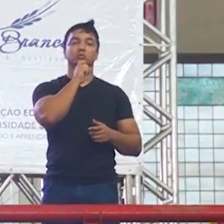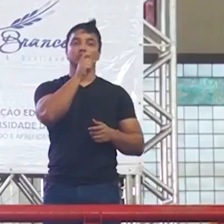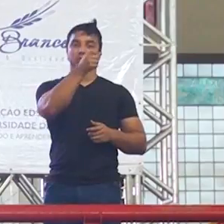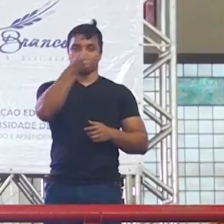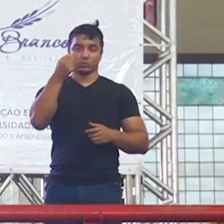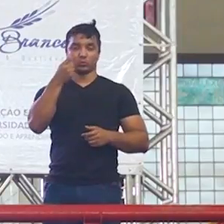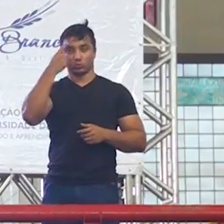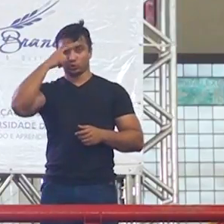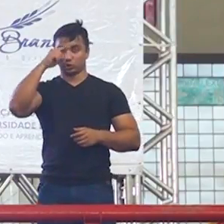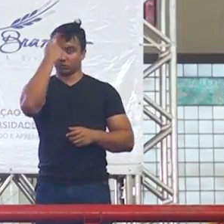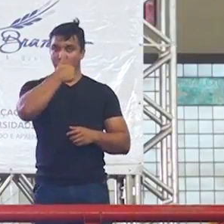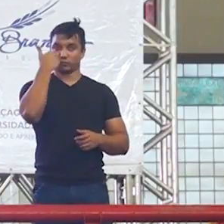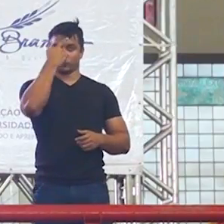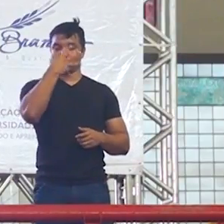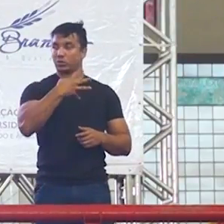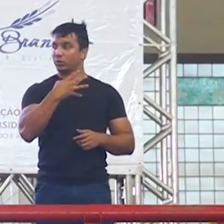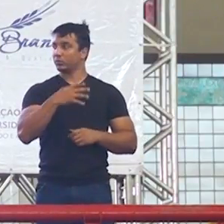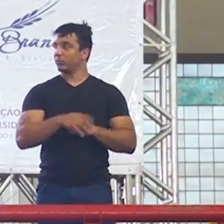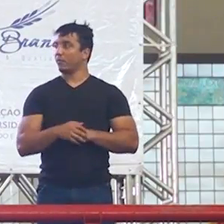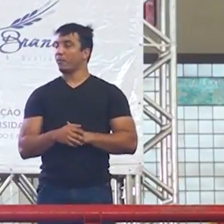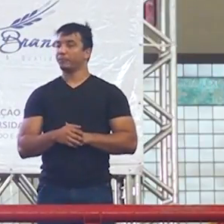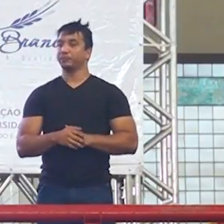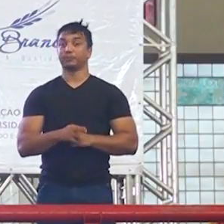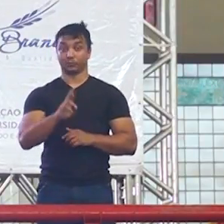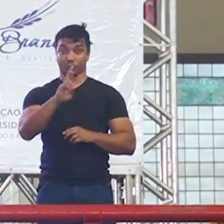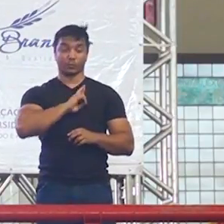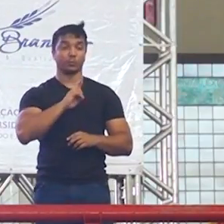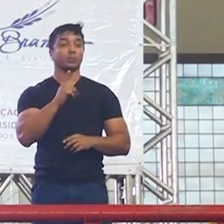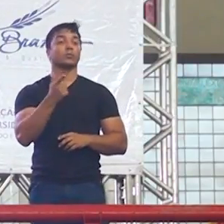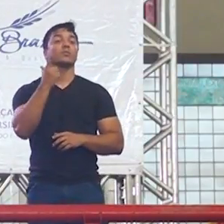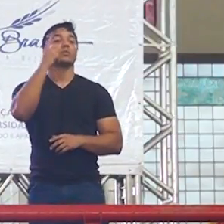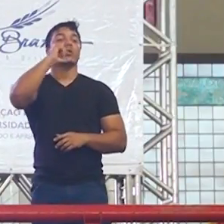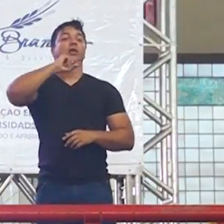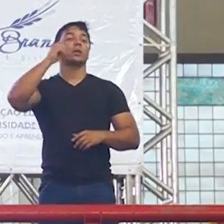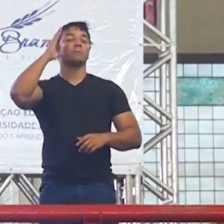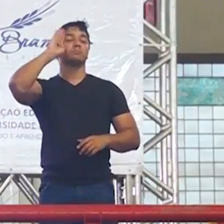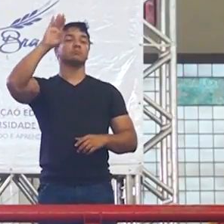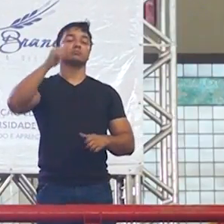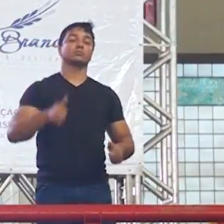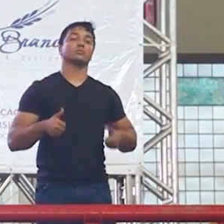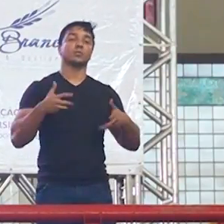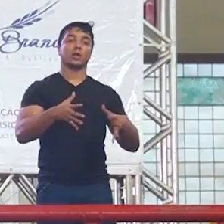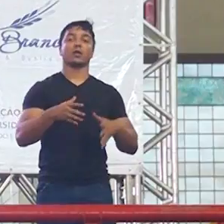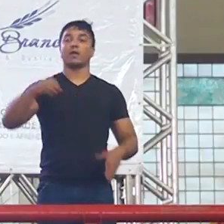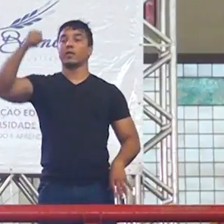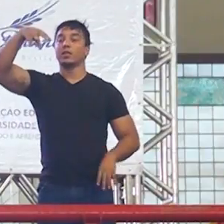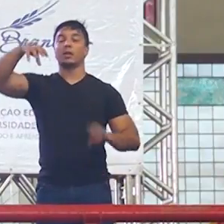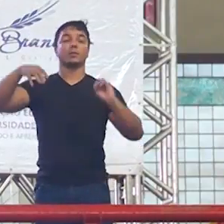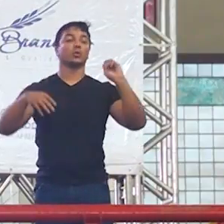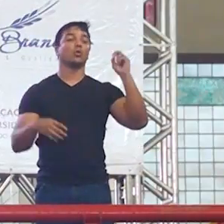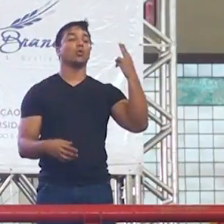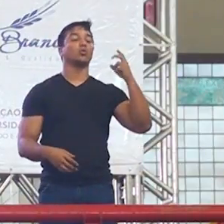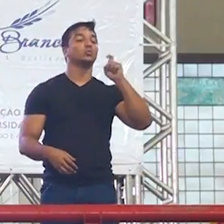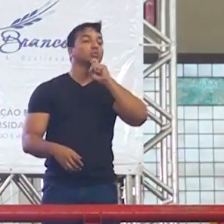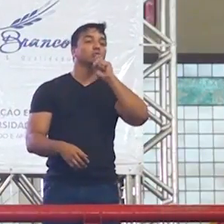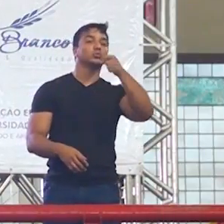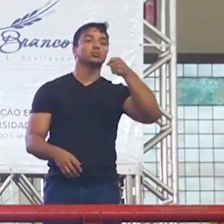vamos lá, responde bem forte. Quem gasta mais energia? Uma lâmpada ou um